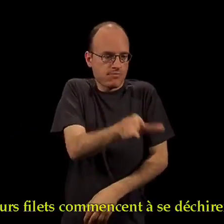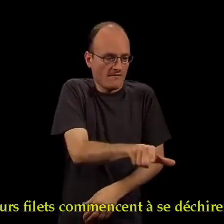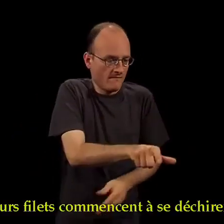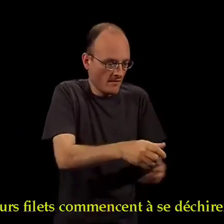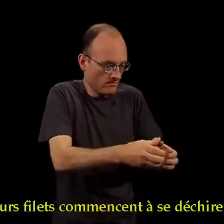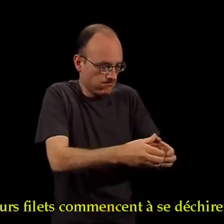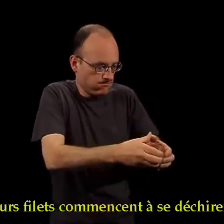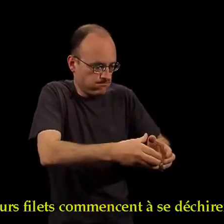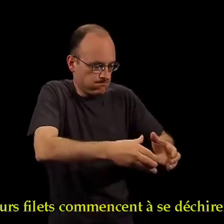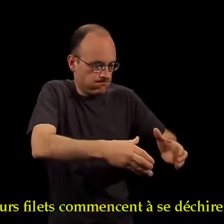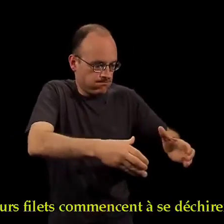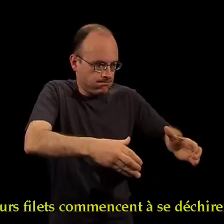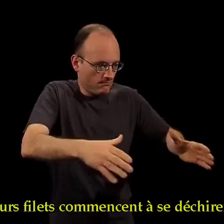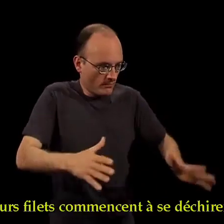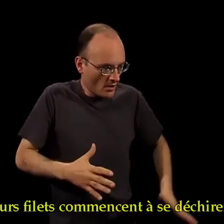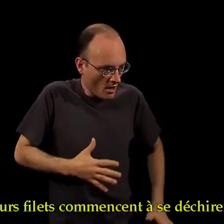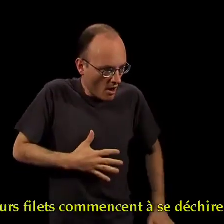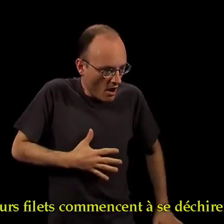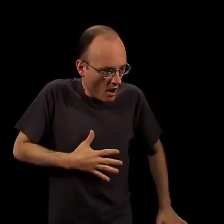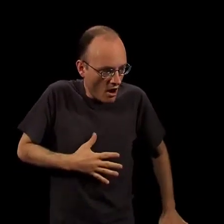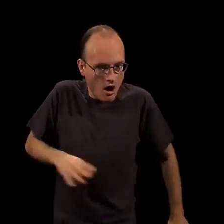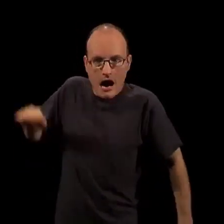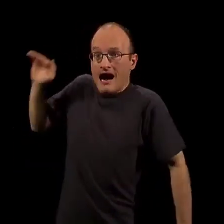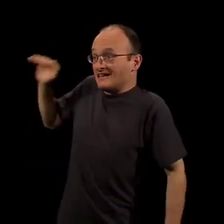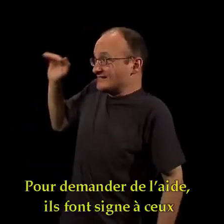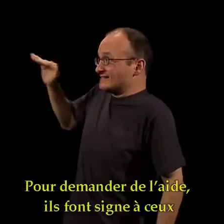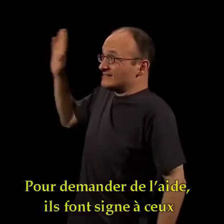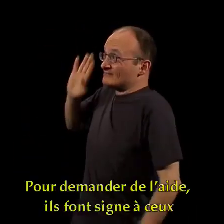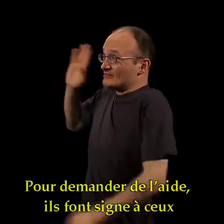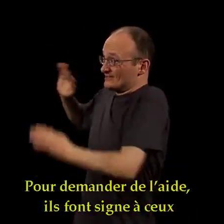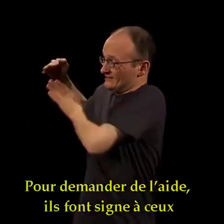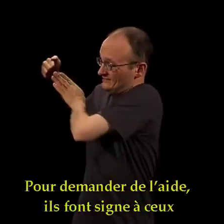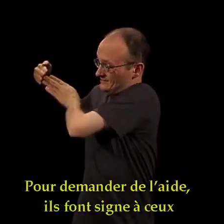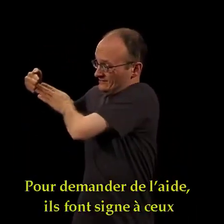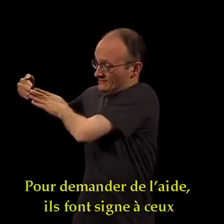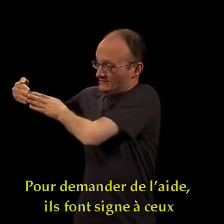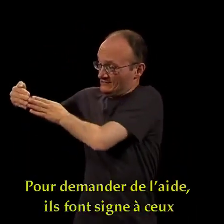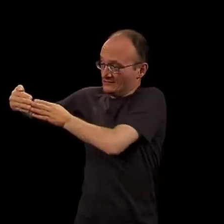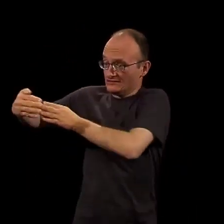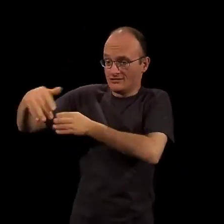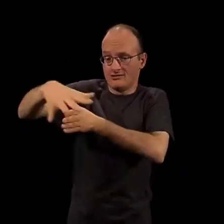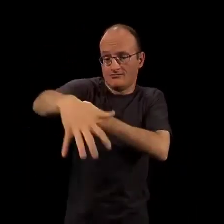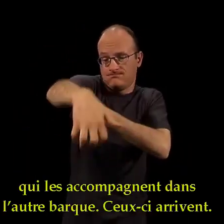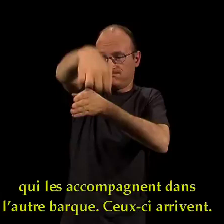Leurs filets commencent à se déchirer. Pour demander de l'aide, ils font signe à ceux qui les accompagnent dans l'autre